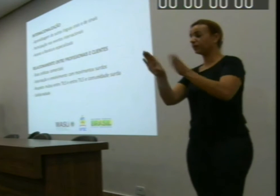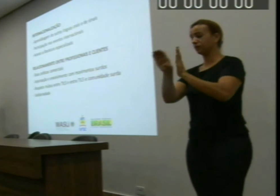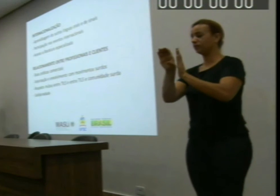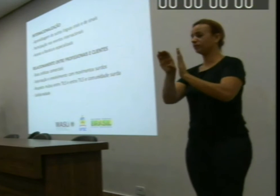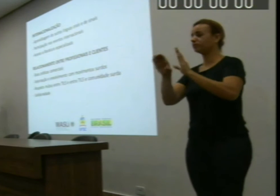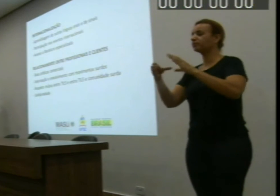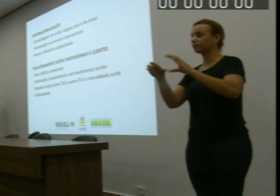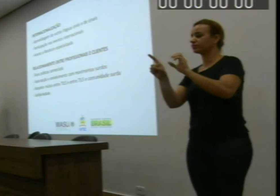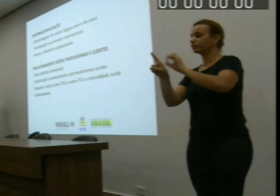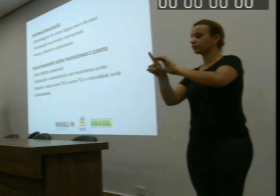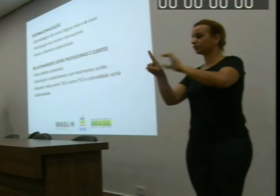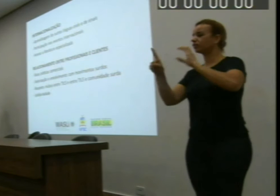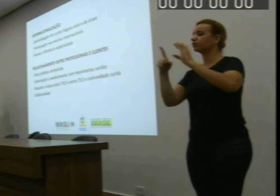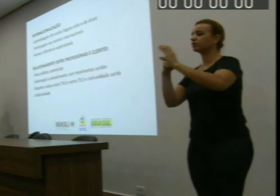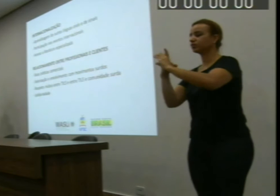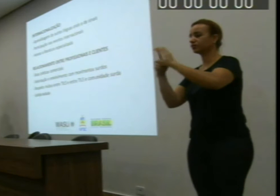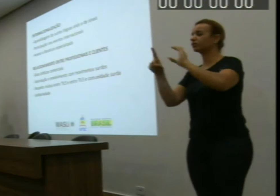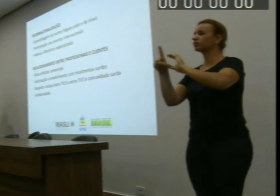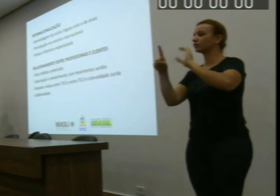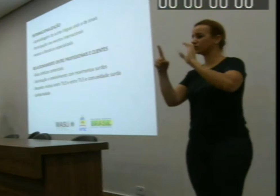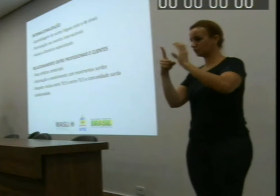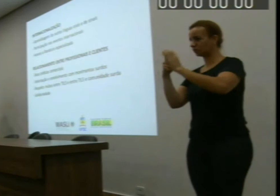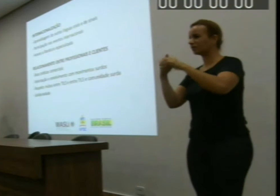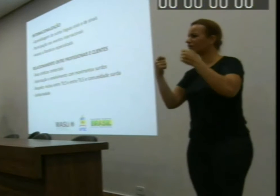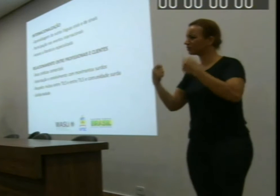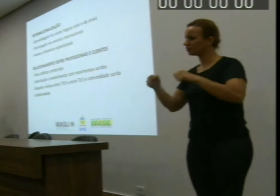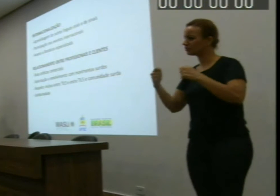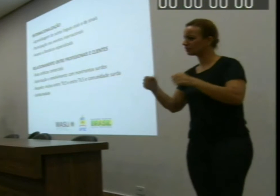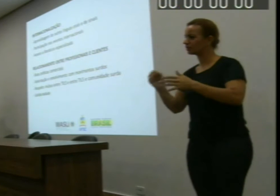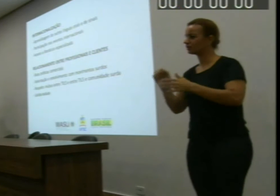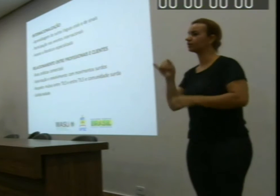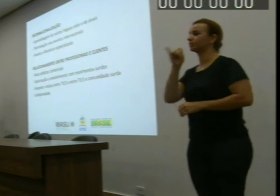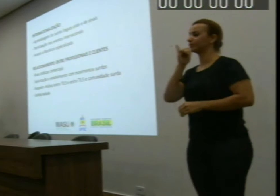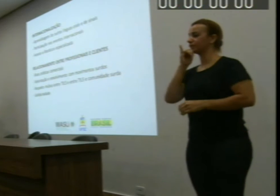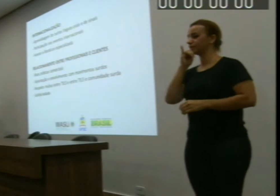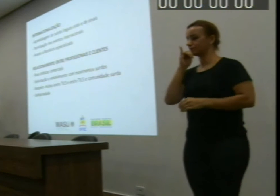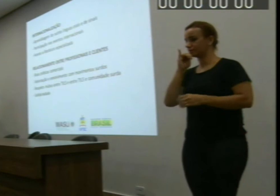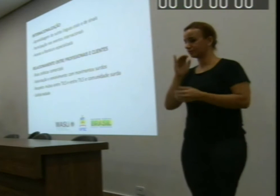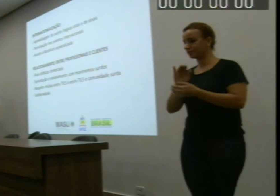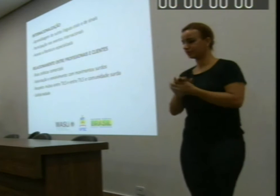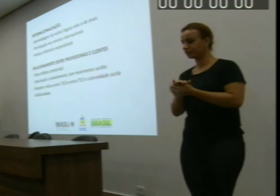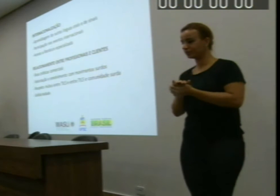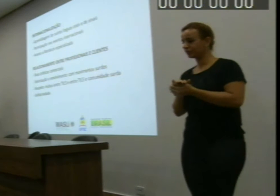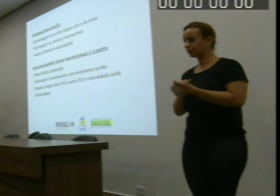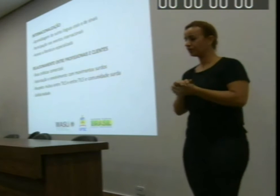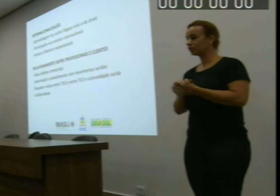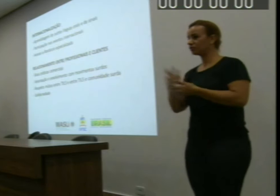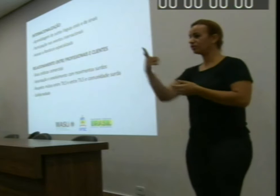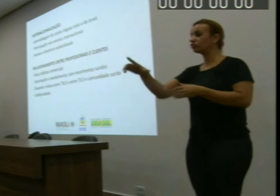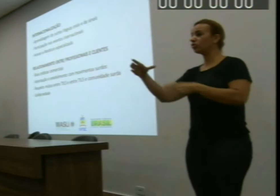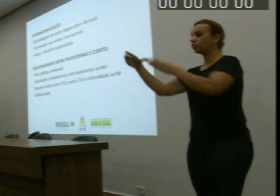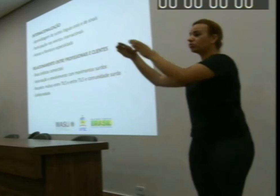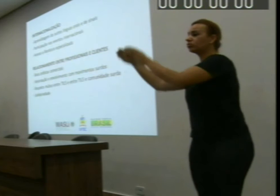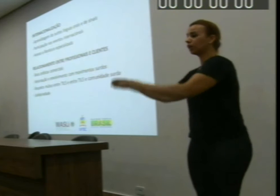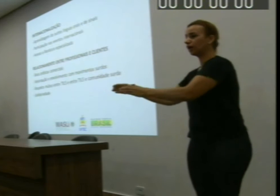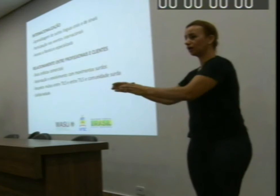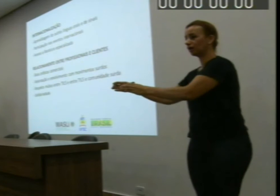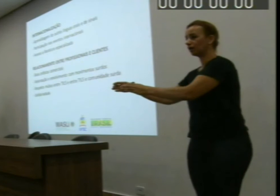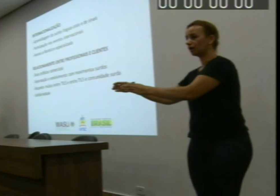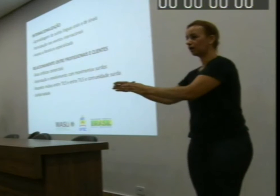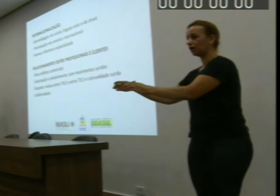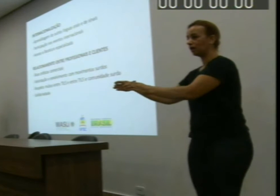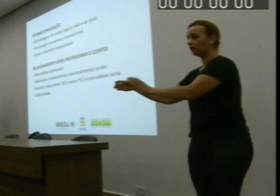Mais amplo né que a sua comunidade tá fazendo por exemplo às vezes você é de um bairro e a associação do Bairro vai fazer uma